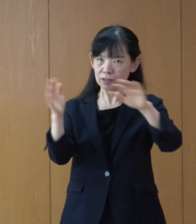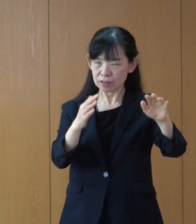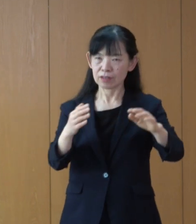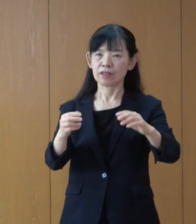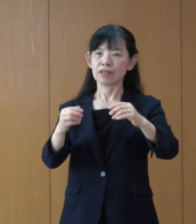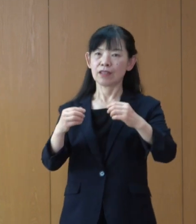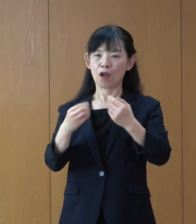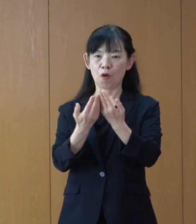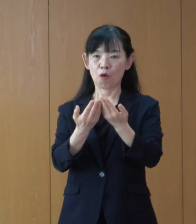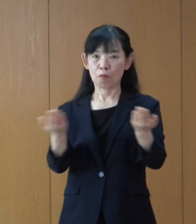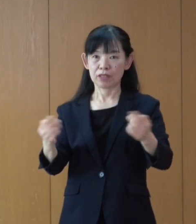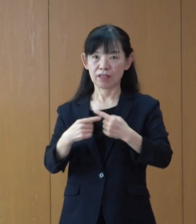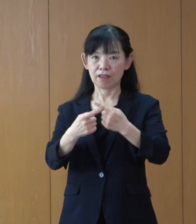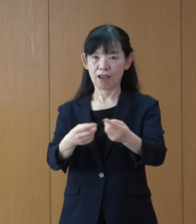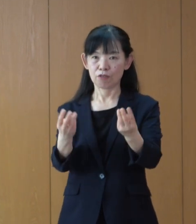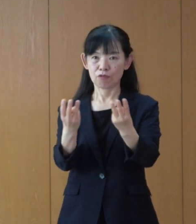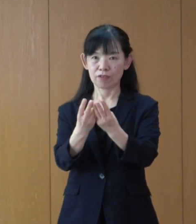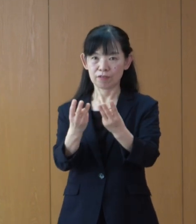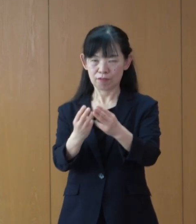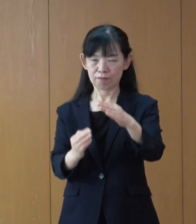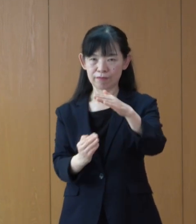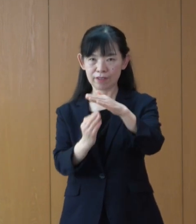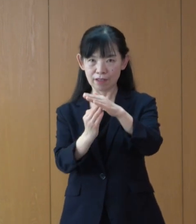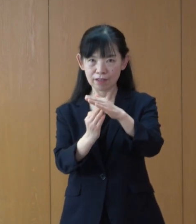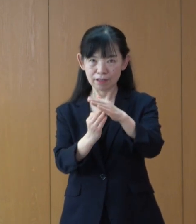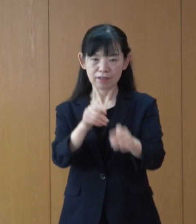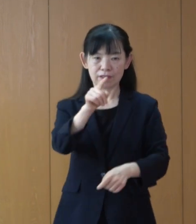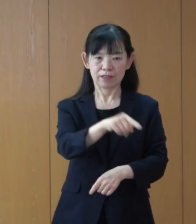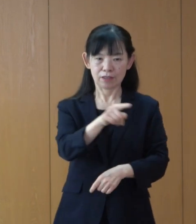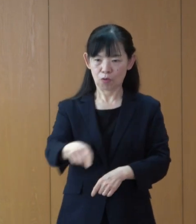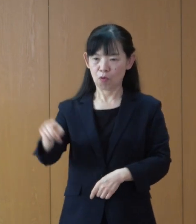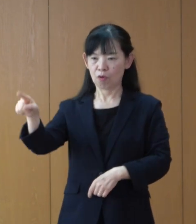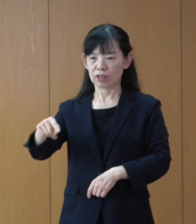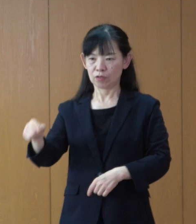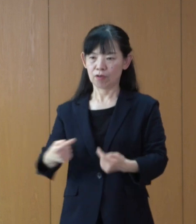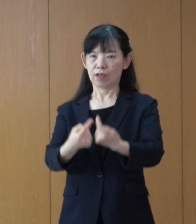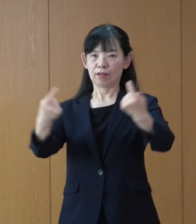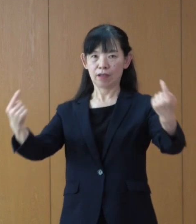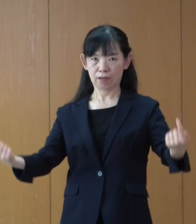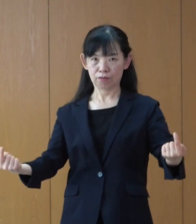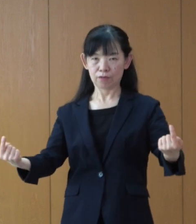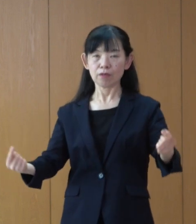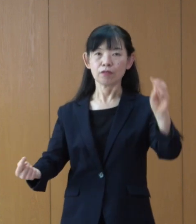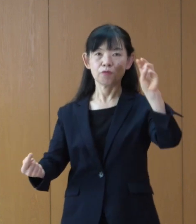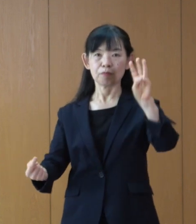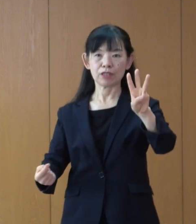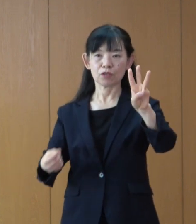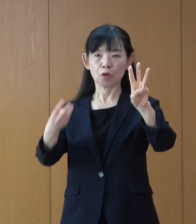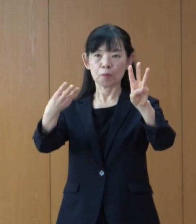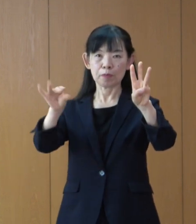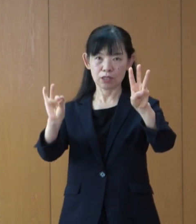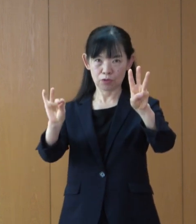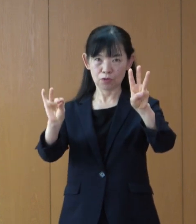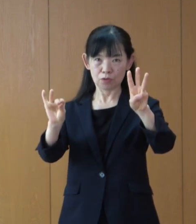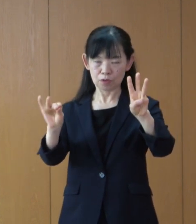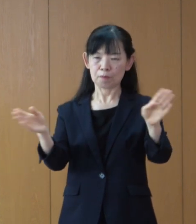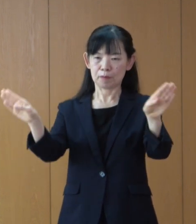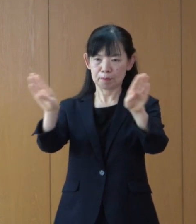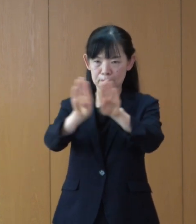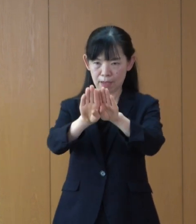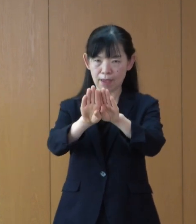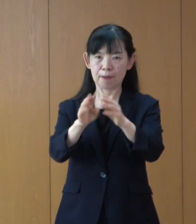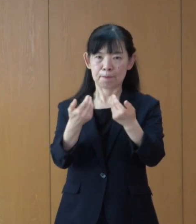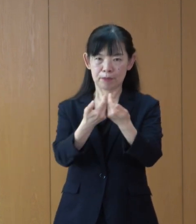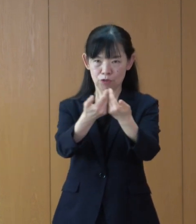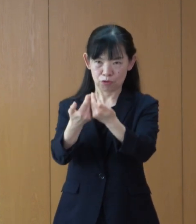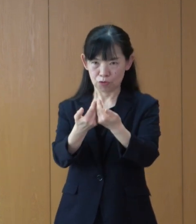施、人と人との距離の確保など3つの密、いわゆる密閉密集密接